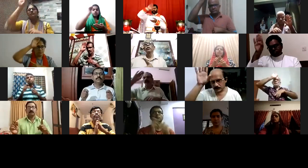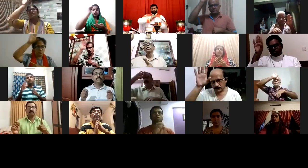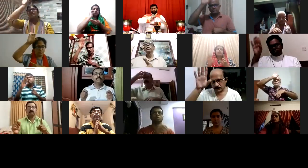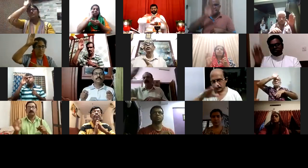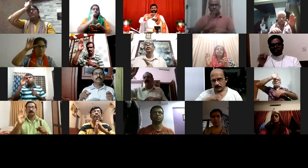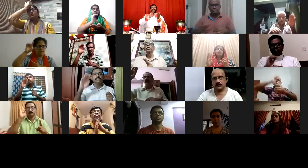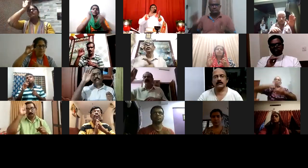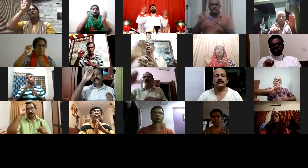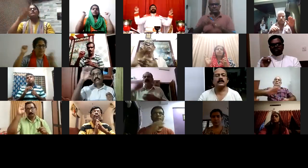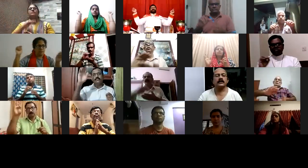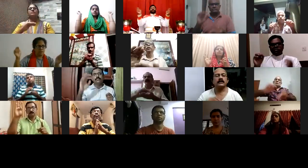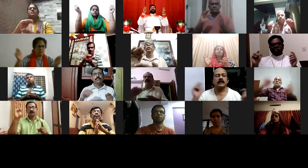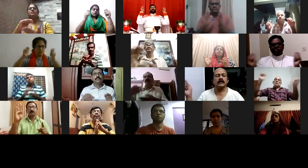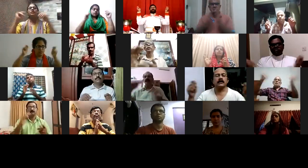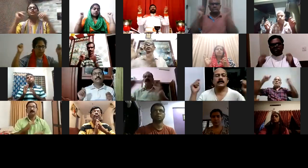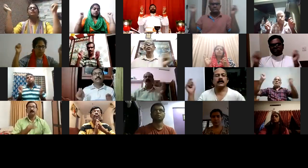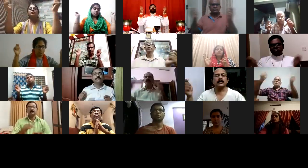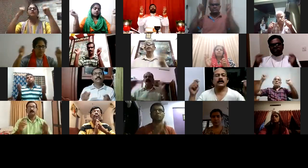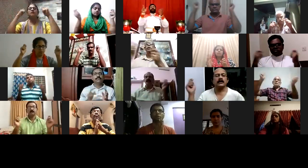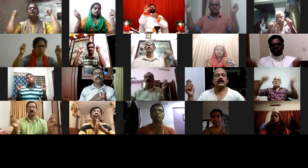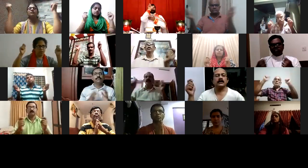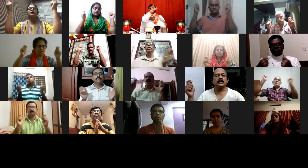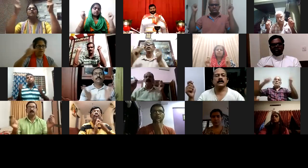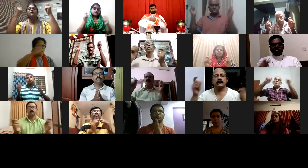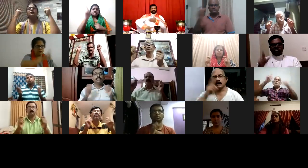ദാവീദിൻ സുതനോസാന.